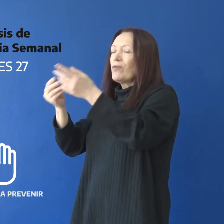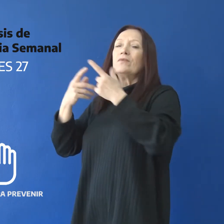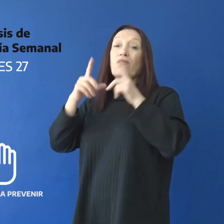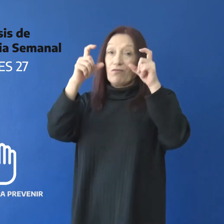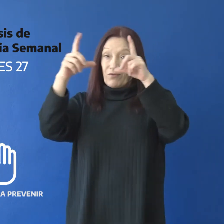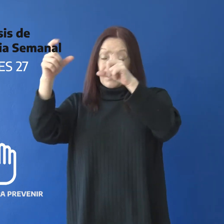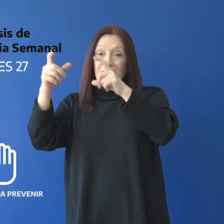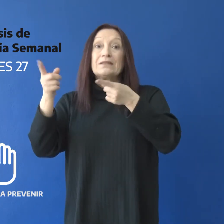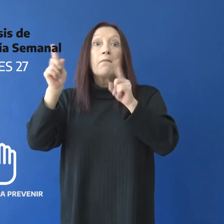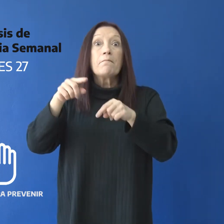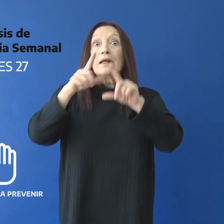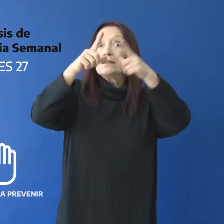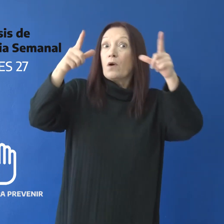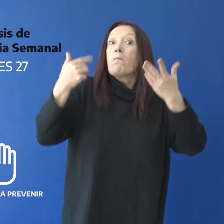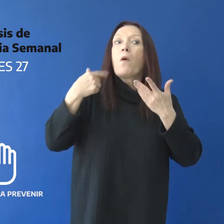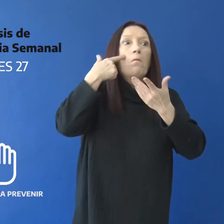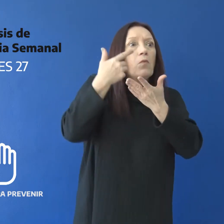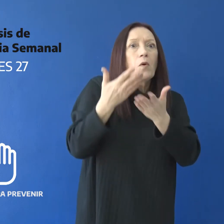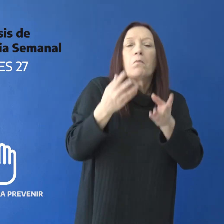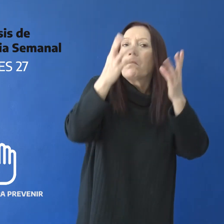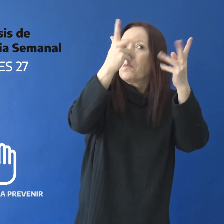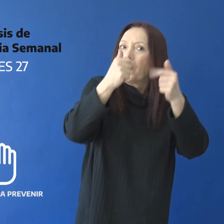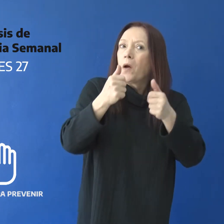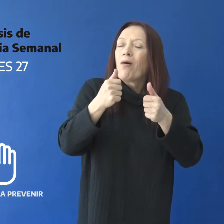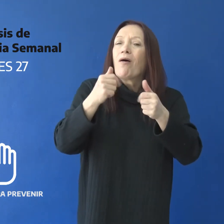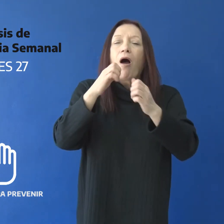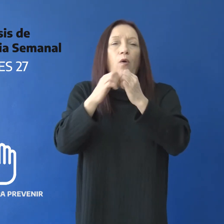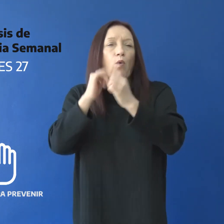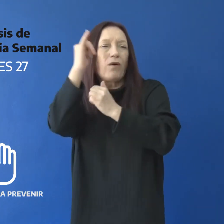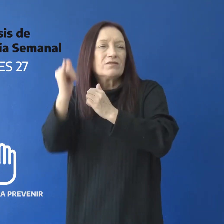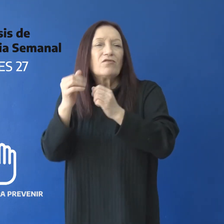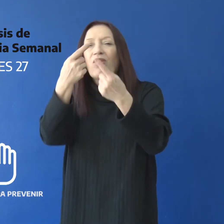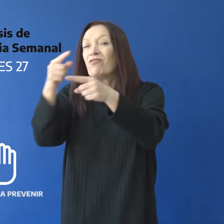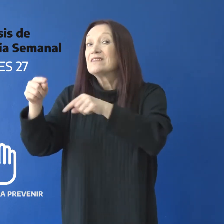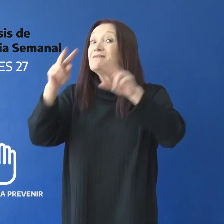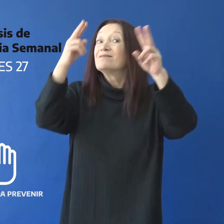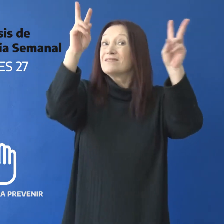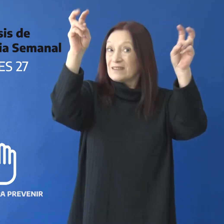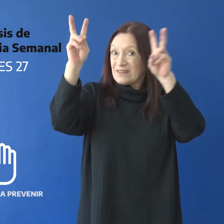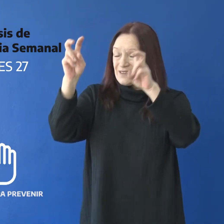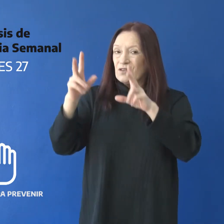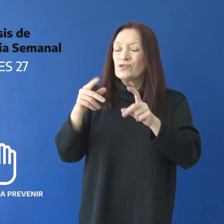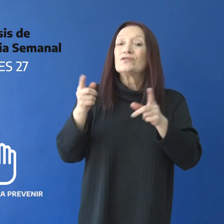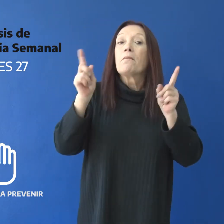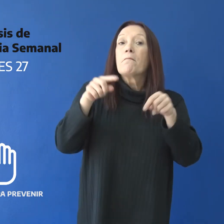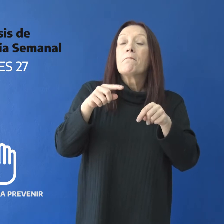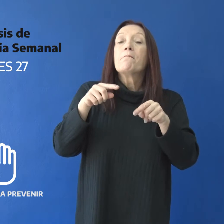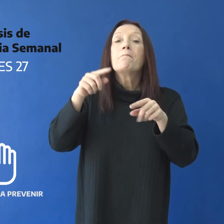En literatura se podrá proponer poesía y cuento. En la parte audiovisual se podrá realizar videos